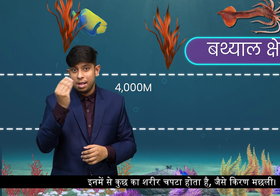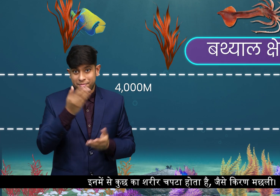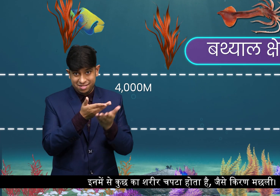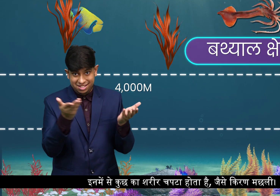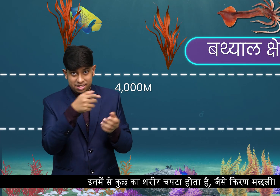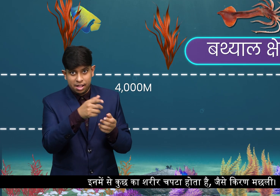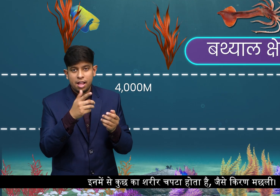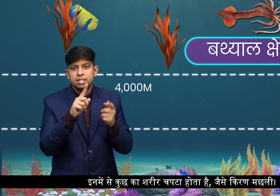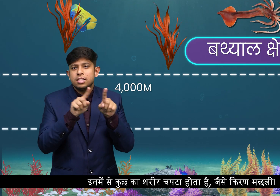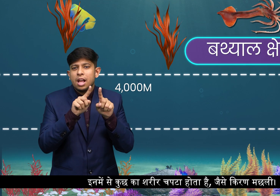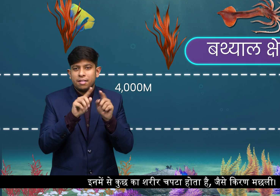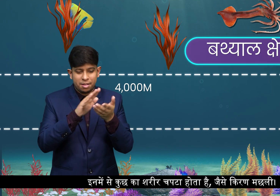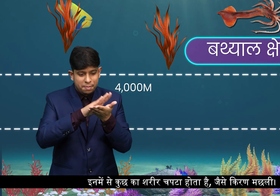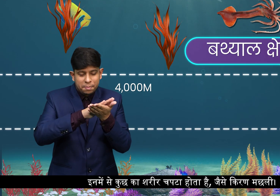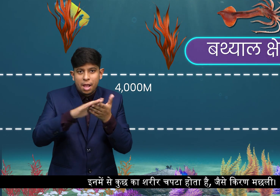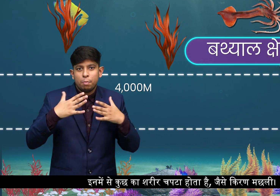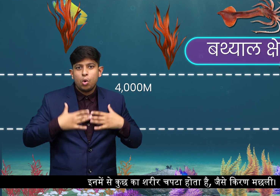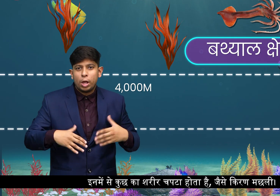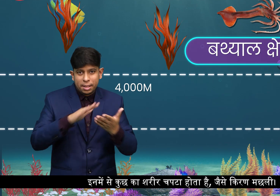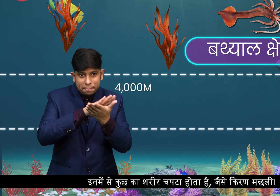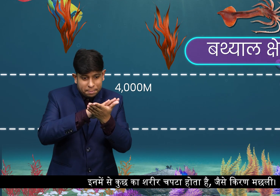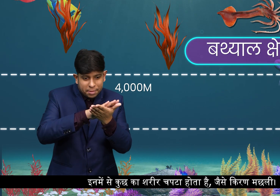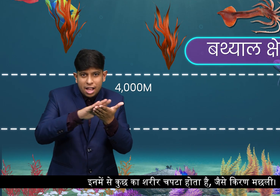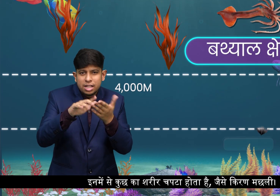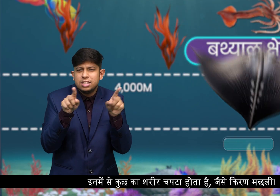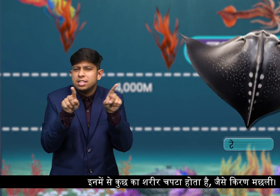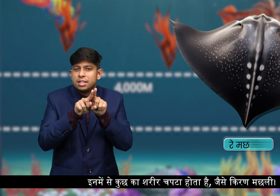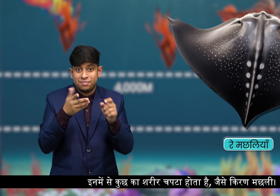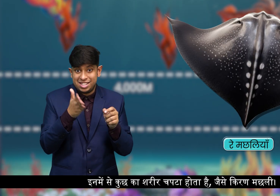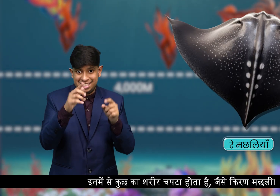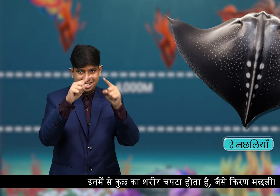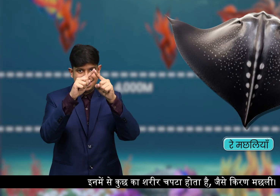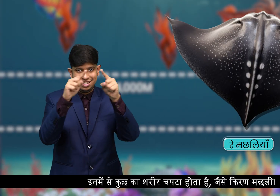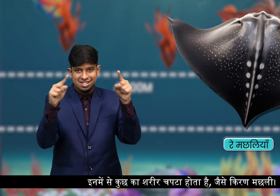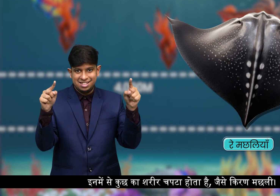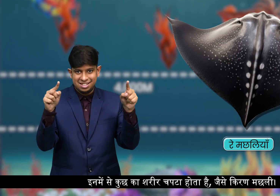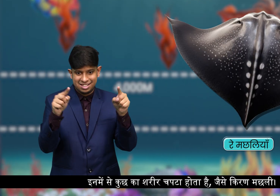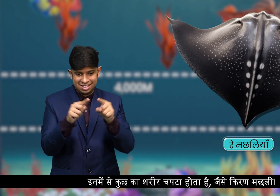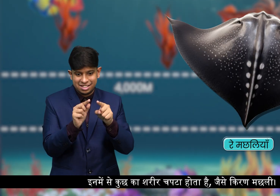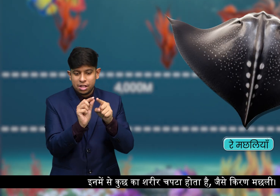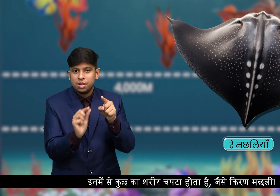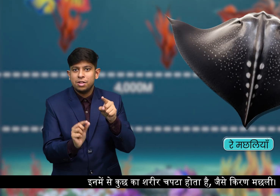इनमें से कुछ का शरीर चपटा होता है जैसे किरण मछली।